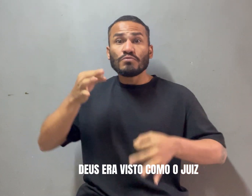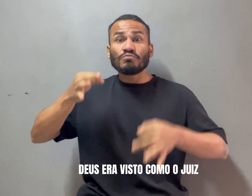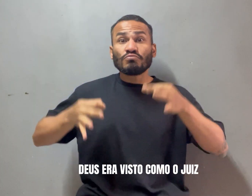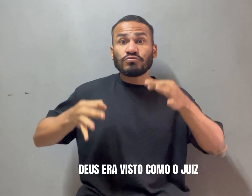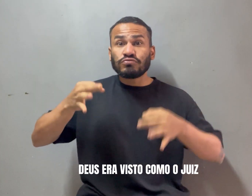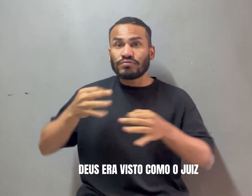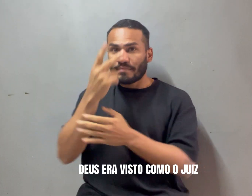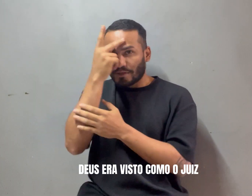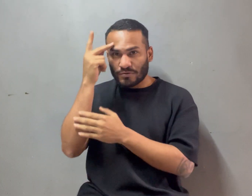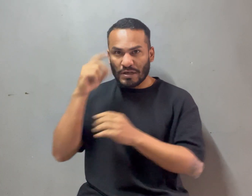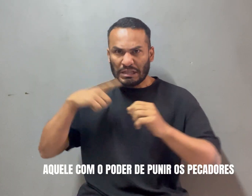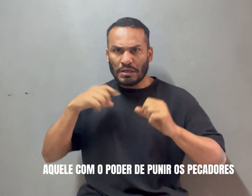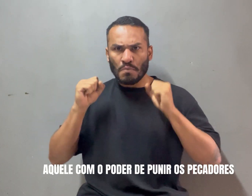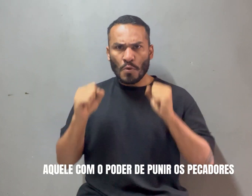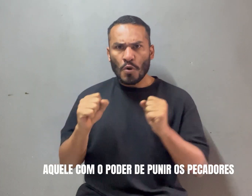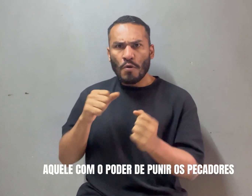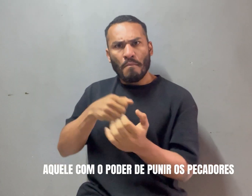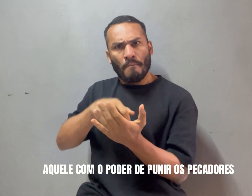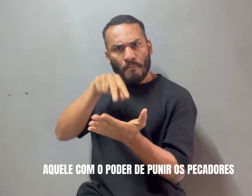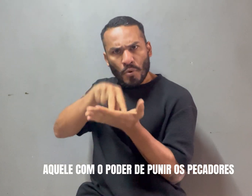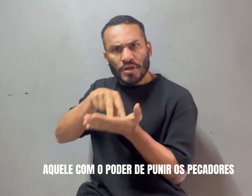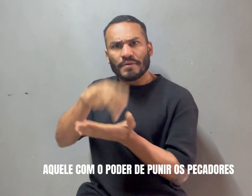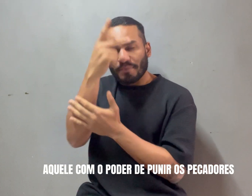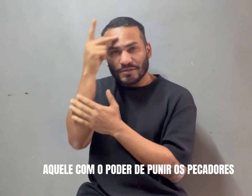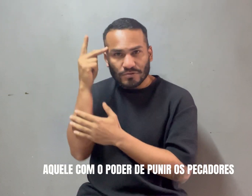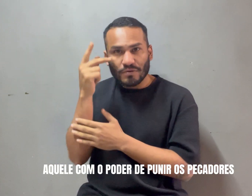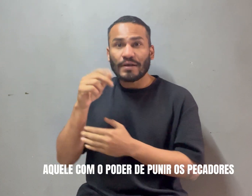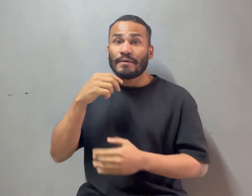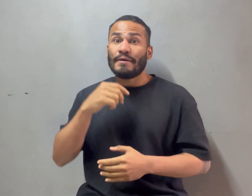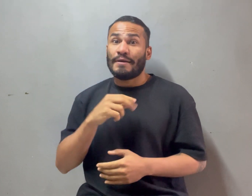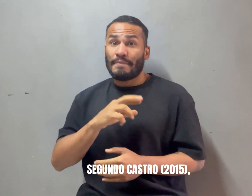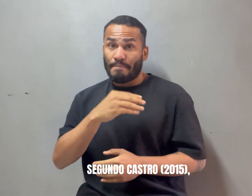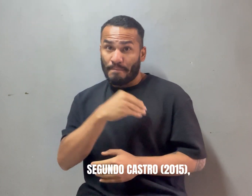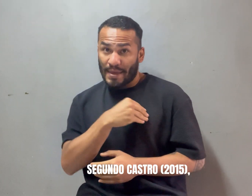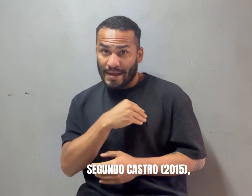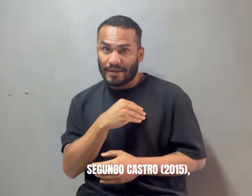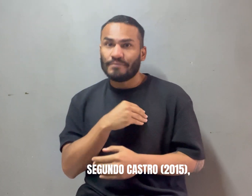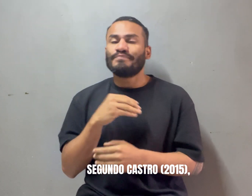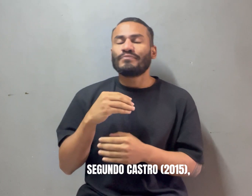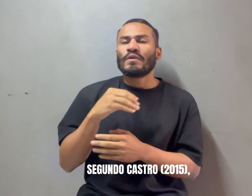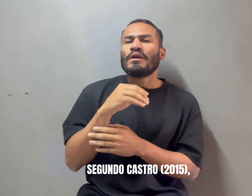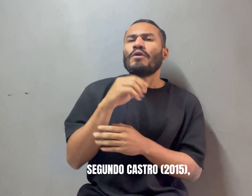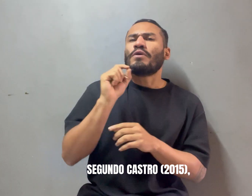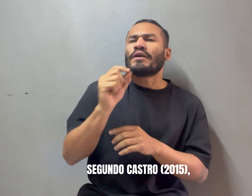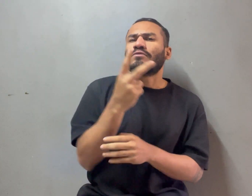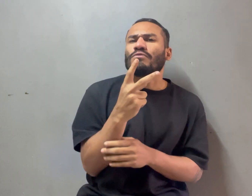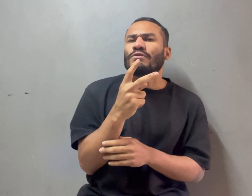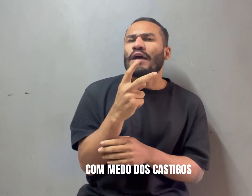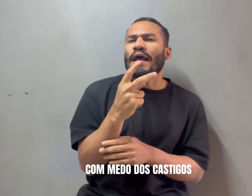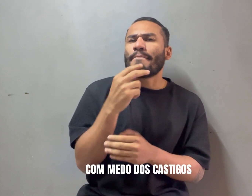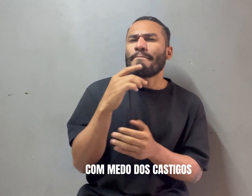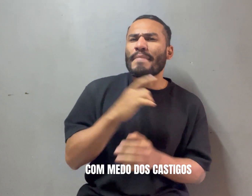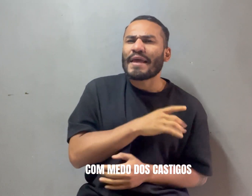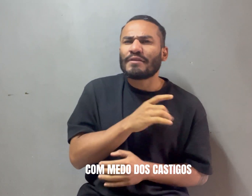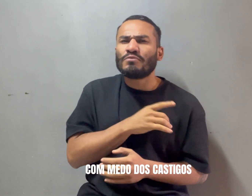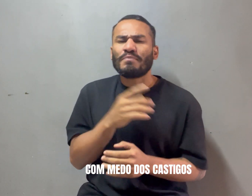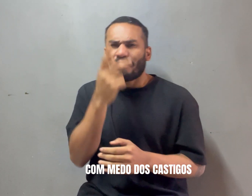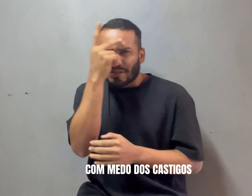como o juiz, aquele com o poder de punir os pecadores. Segundo Castro, 2015, com medo dos castigos,